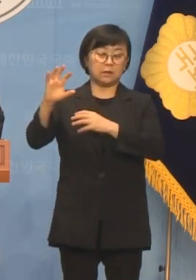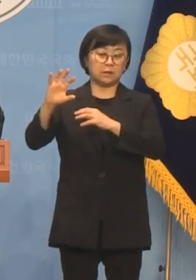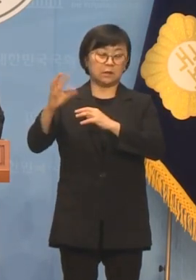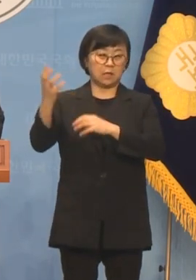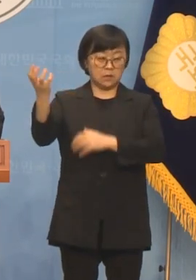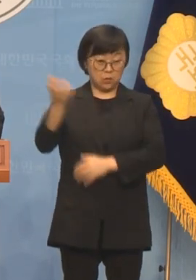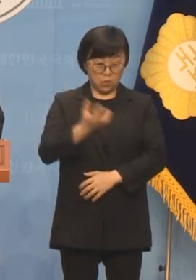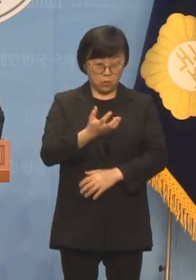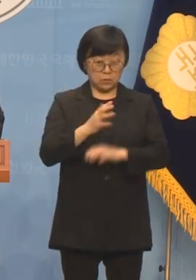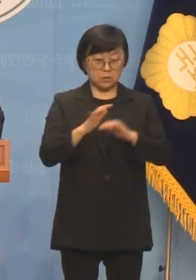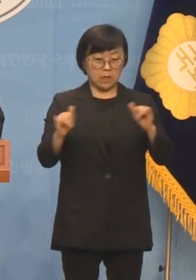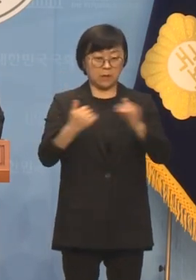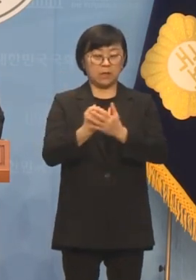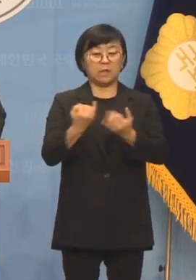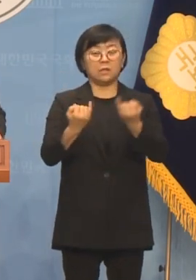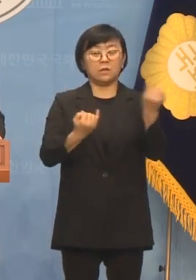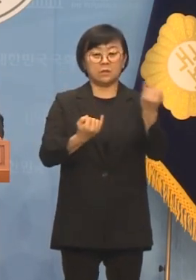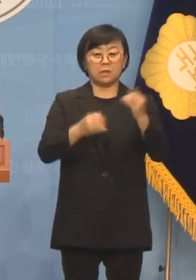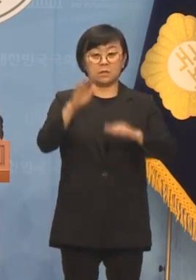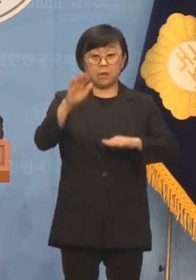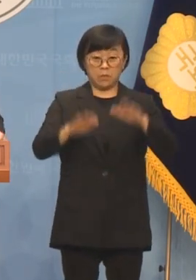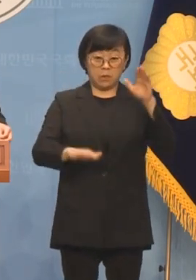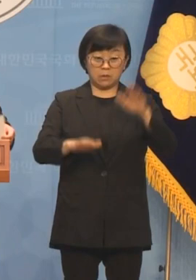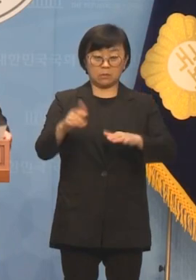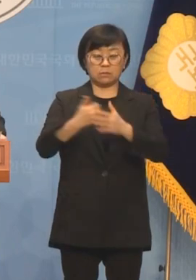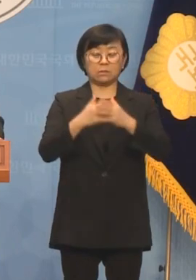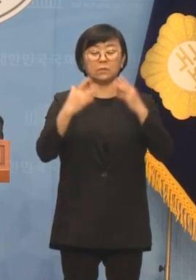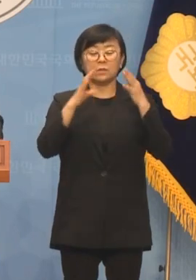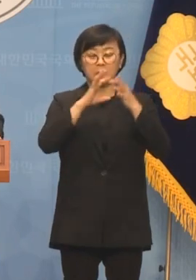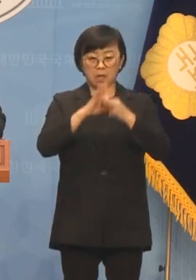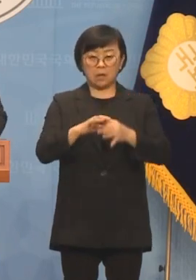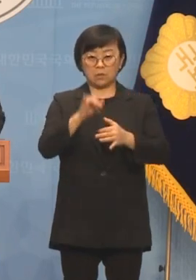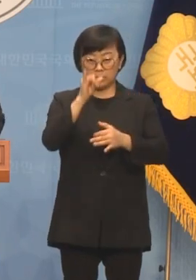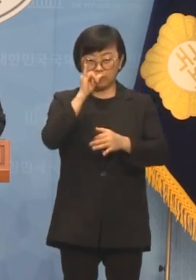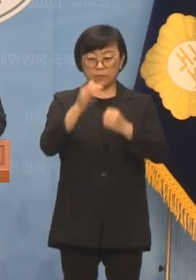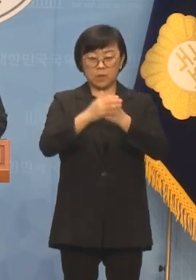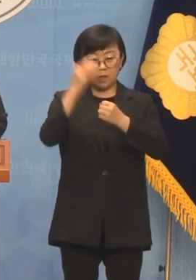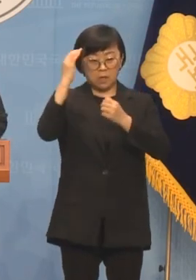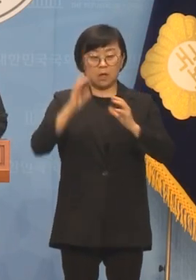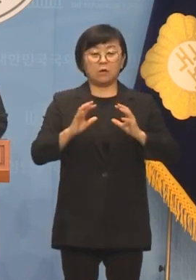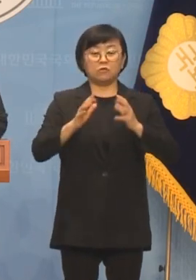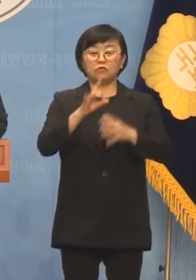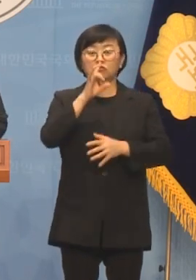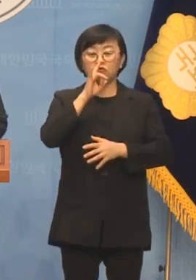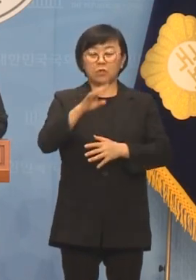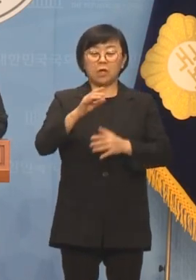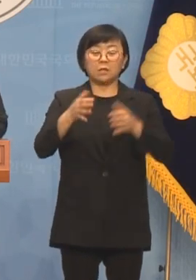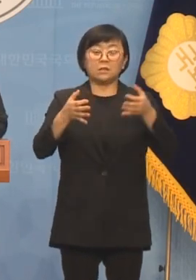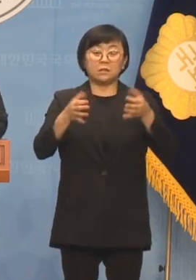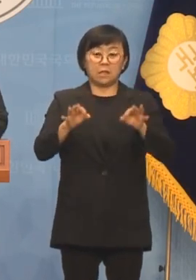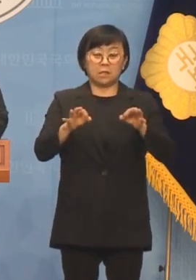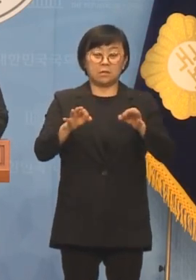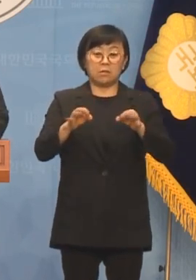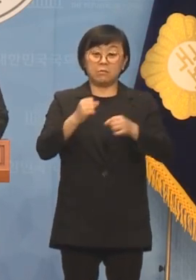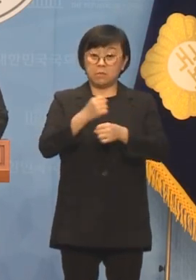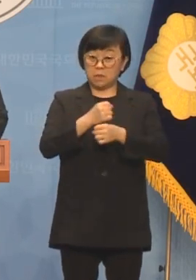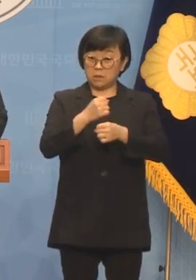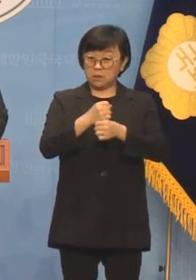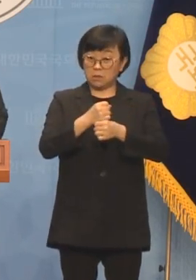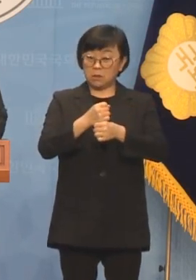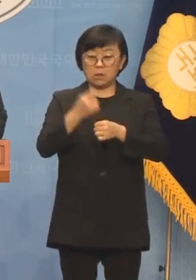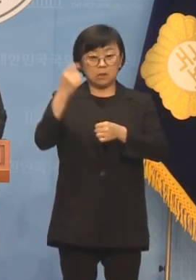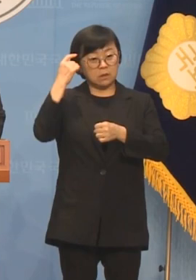대한 차별적 인식 수준은 여실히 보여준 보고서가 대한민국 중앙은행에서 발행되어